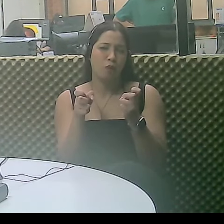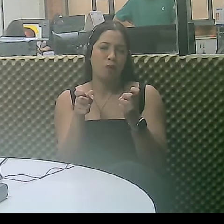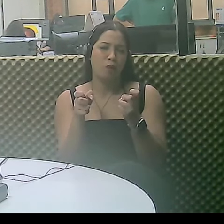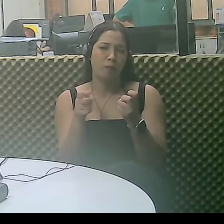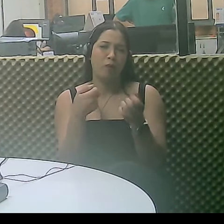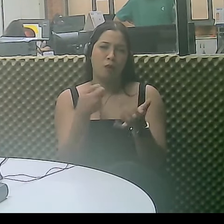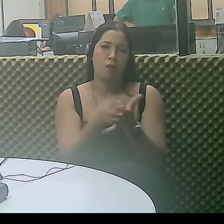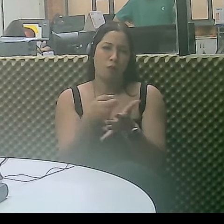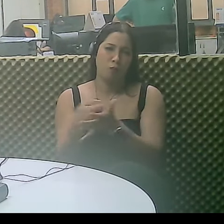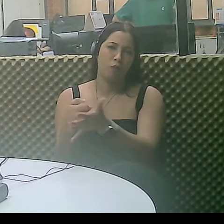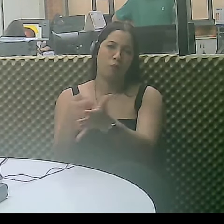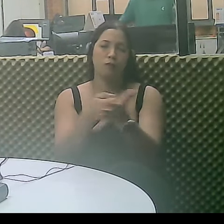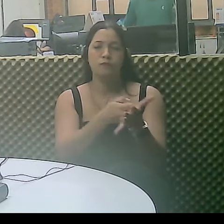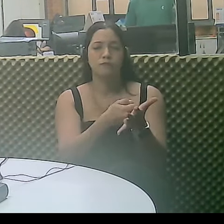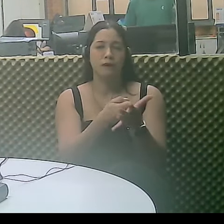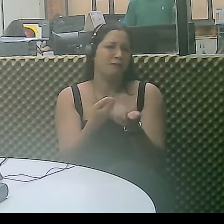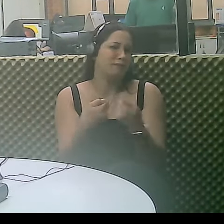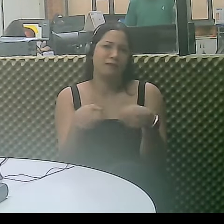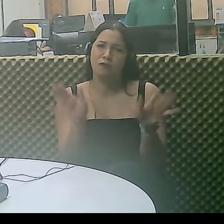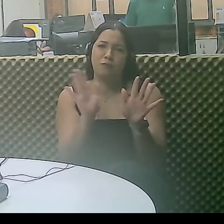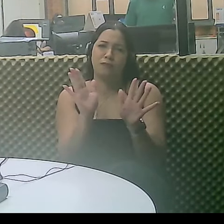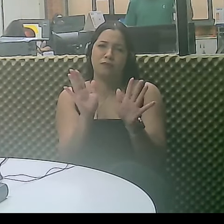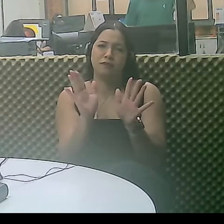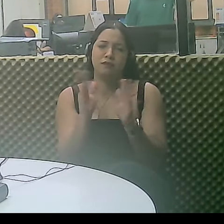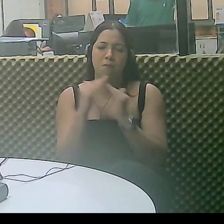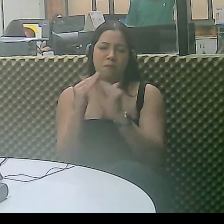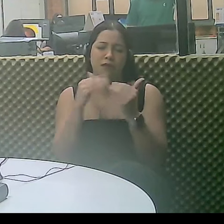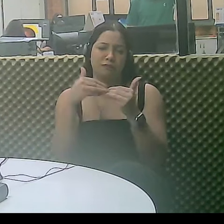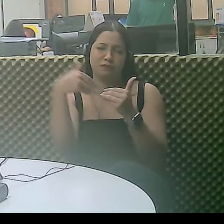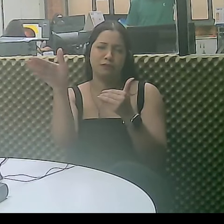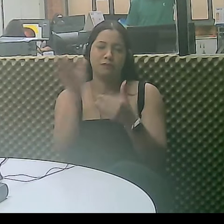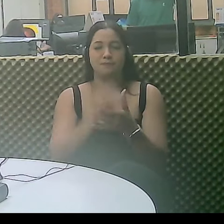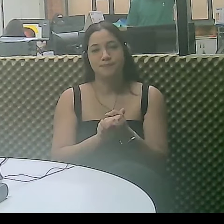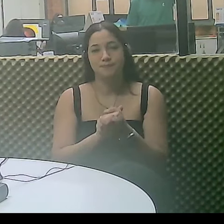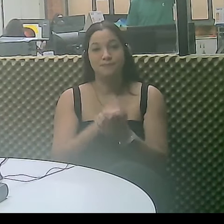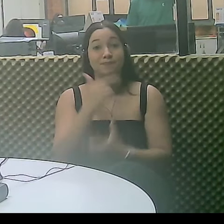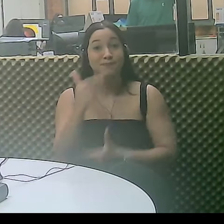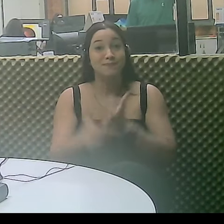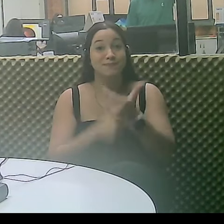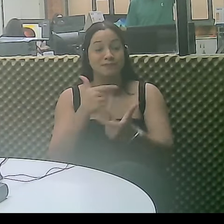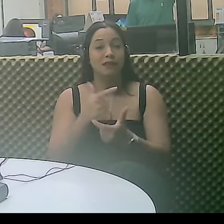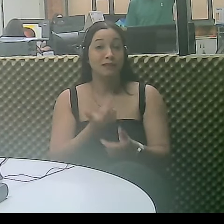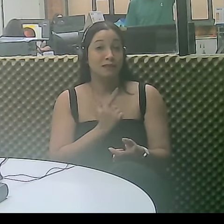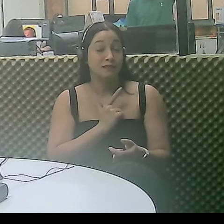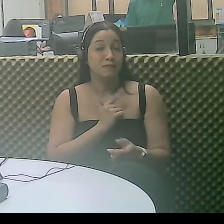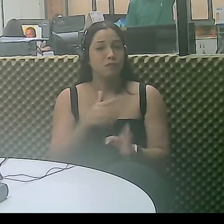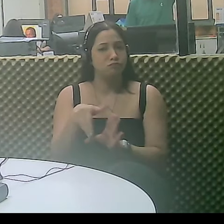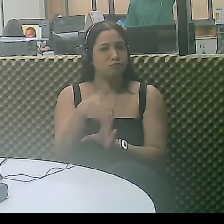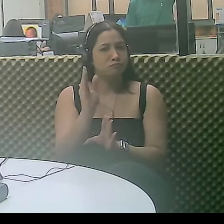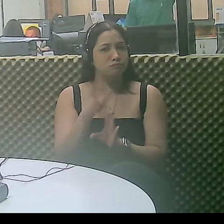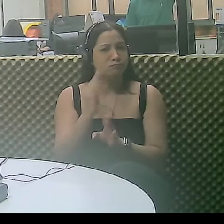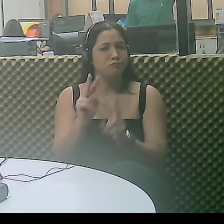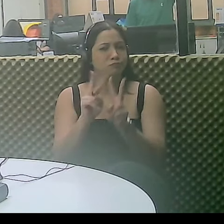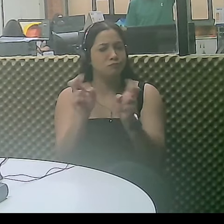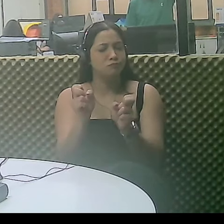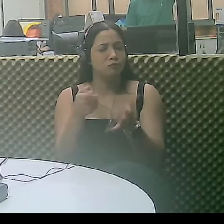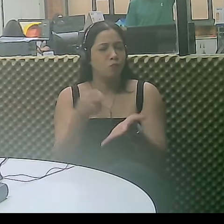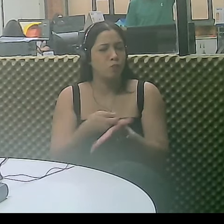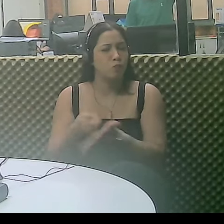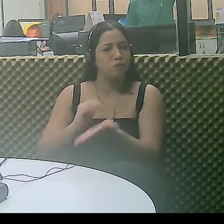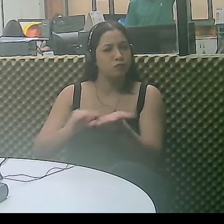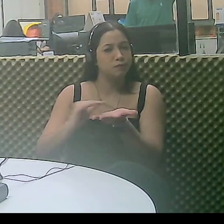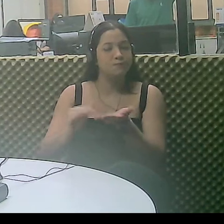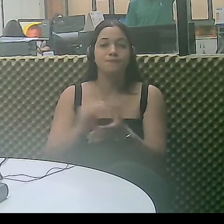relação consumerista sem precisar sair do seu bairro. Os serviços oferecidos são orientações sobre relações de